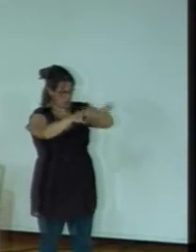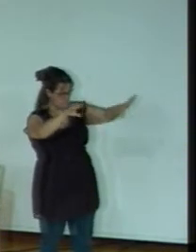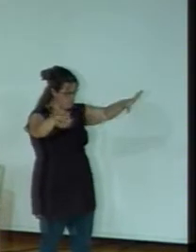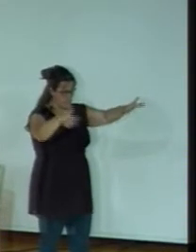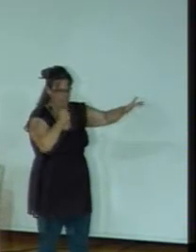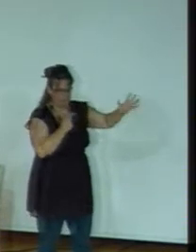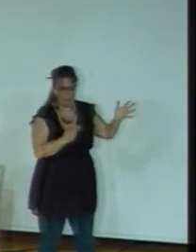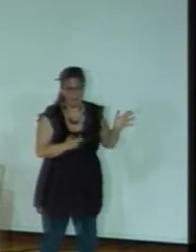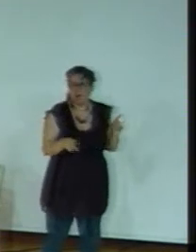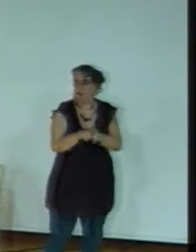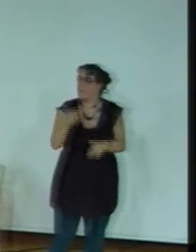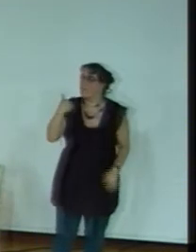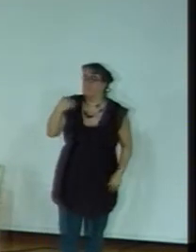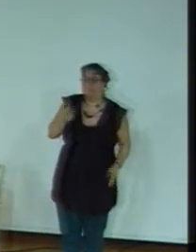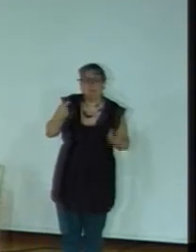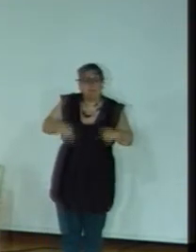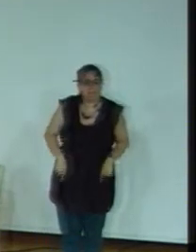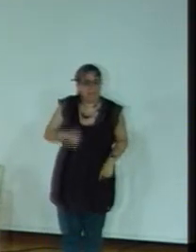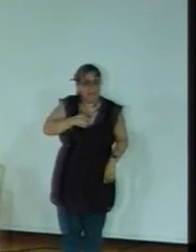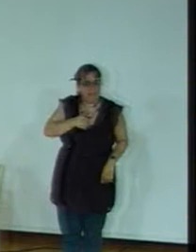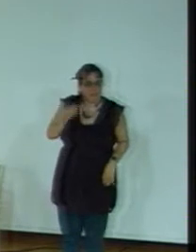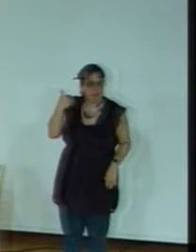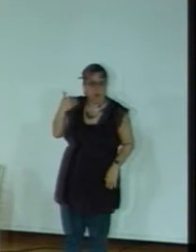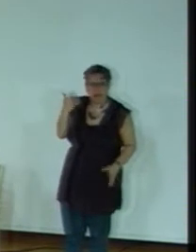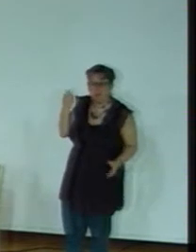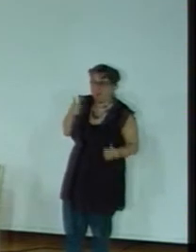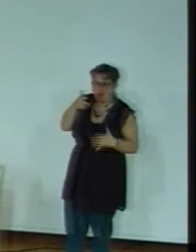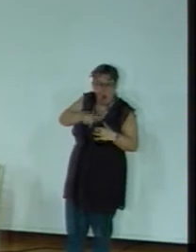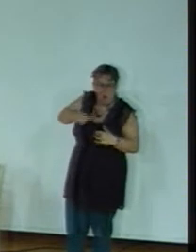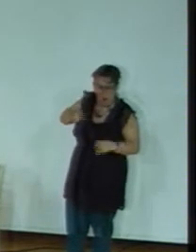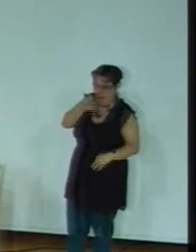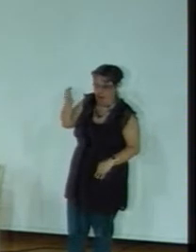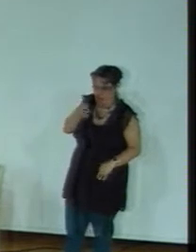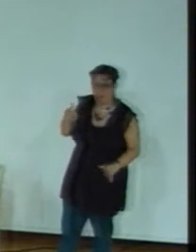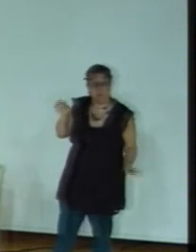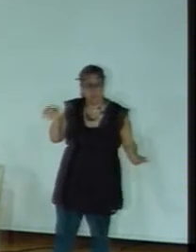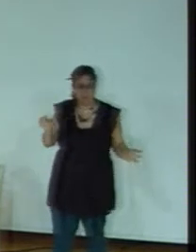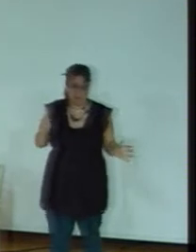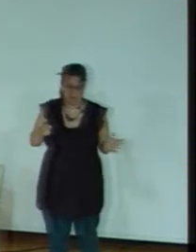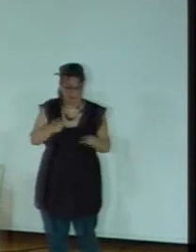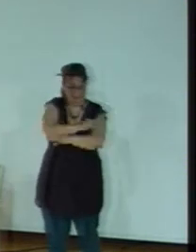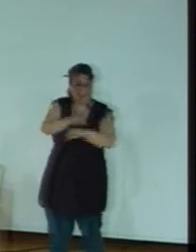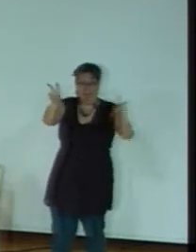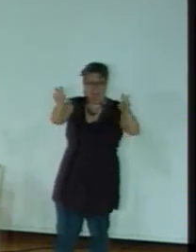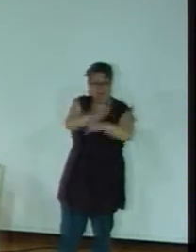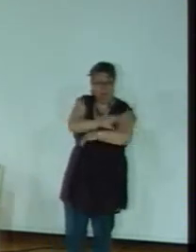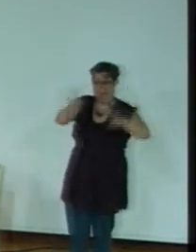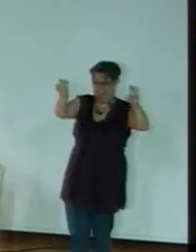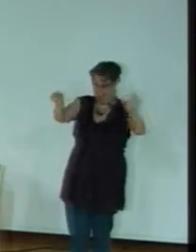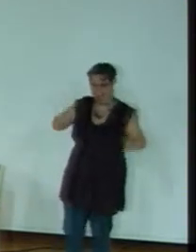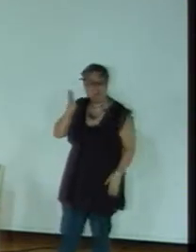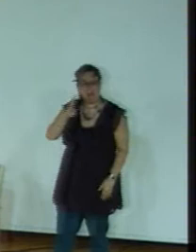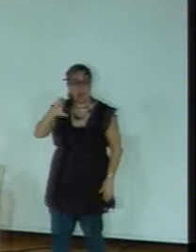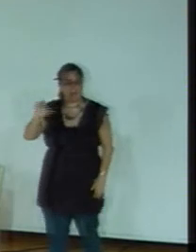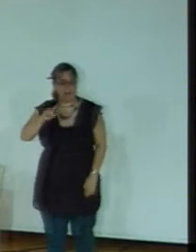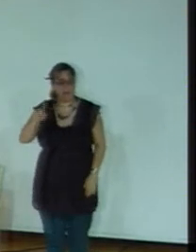ministère de l'Intérieur il y a quelques mois qui annonçait « Bernard Cazeneuve convoque les dirigeants d'Internet ». D'abord, le côté « convoque »,